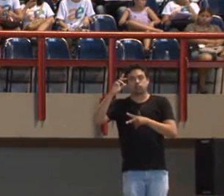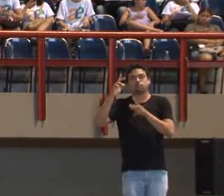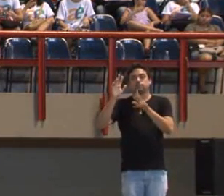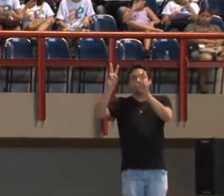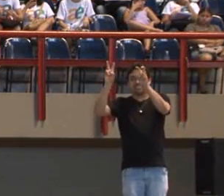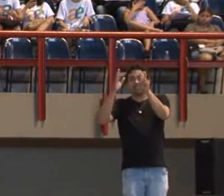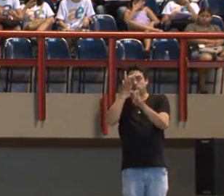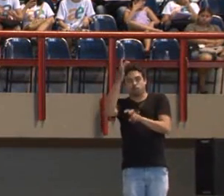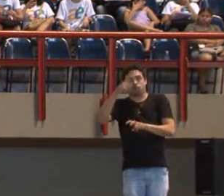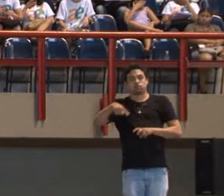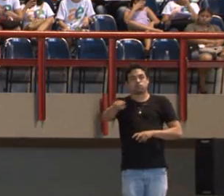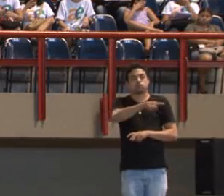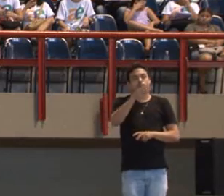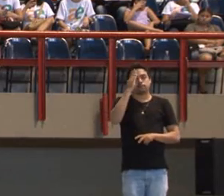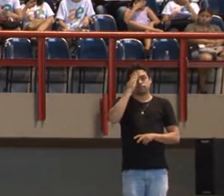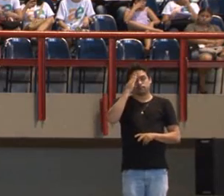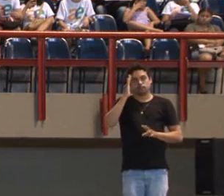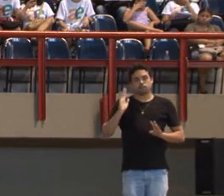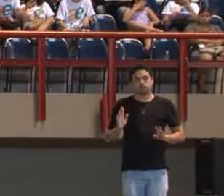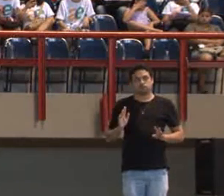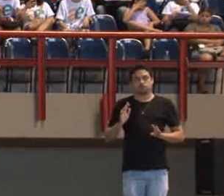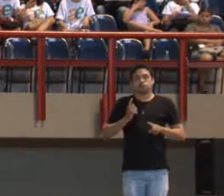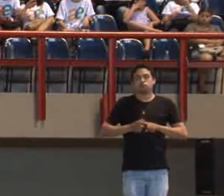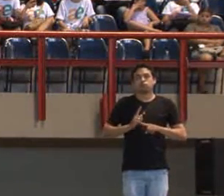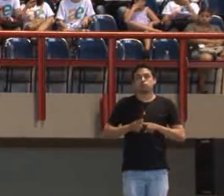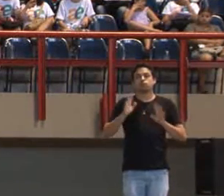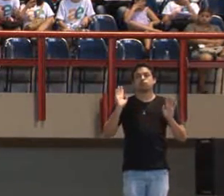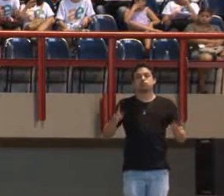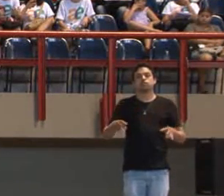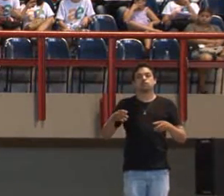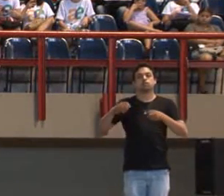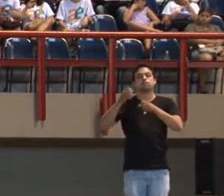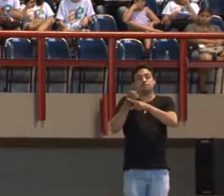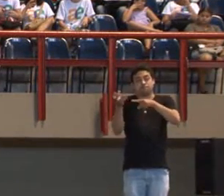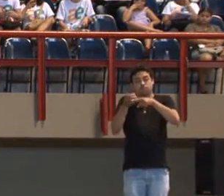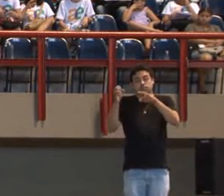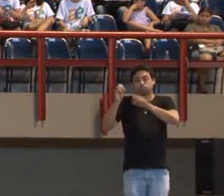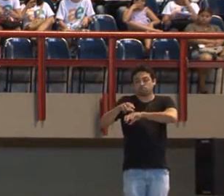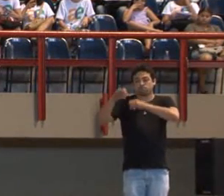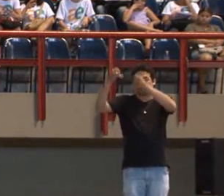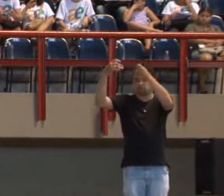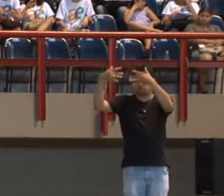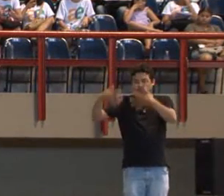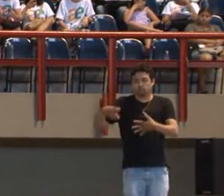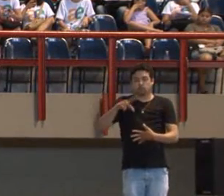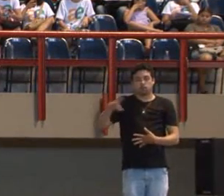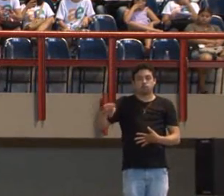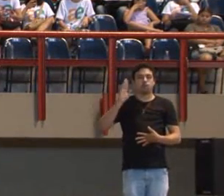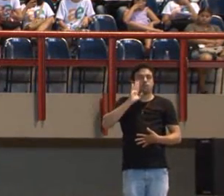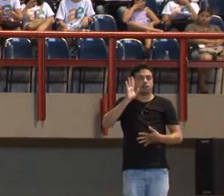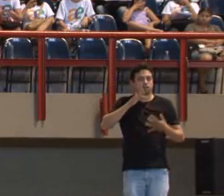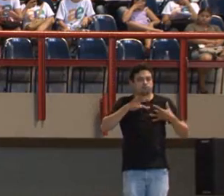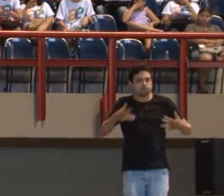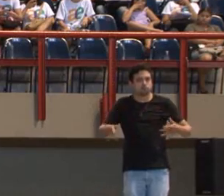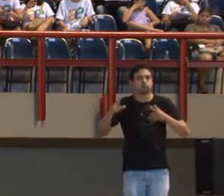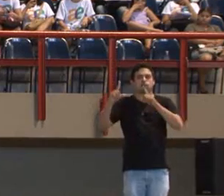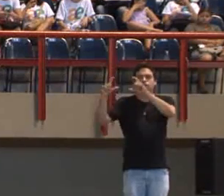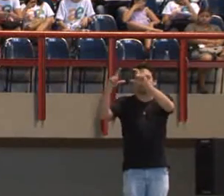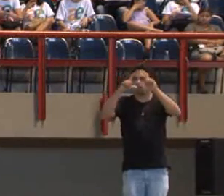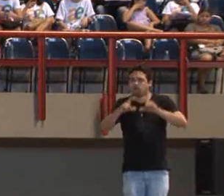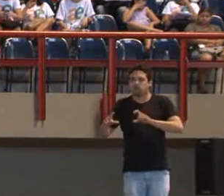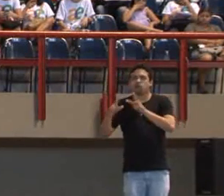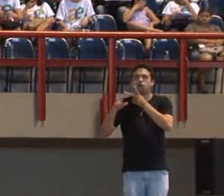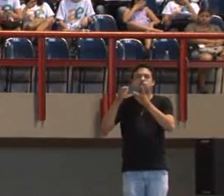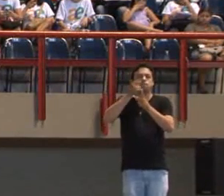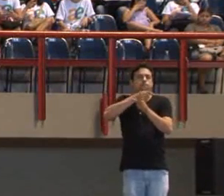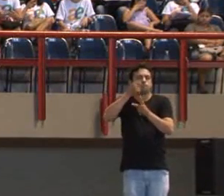fácil e que você entendeu. Então, quantas vezes você já assistiu uma aula de física e o teu professor era legal e ele mostrava figura e ele